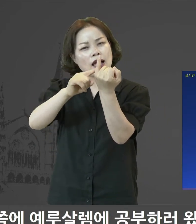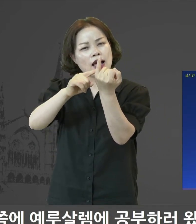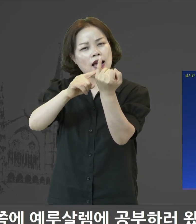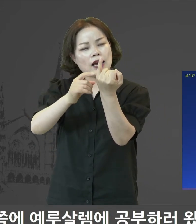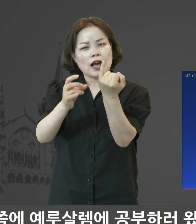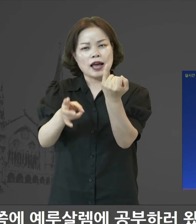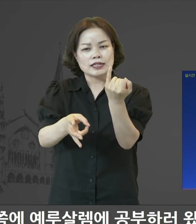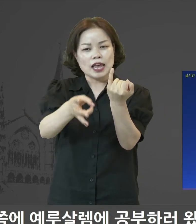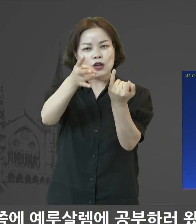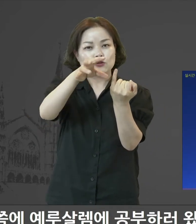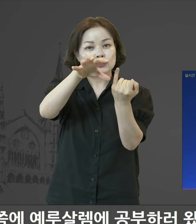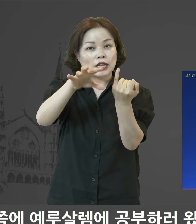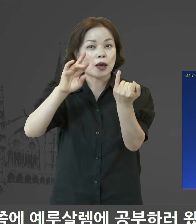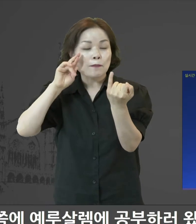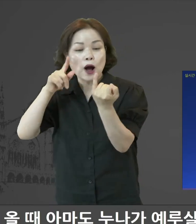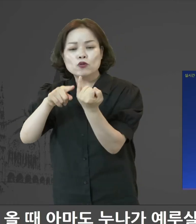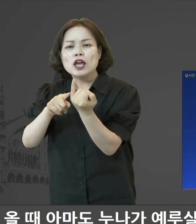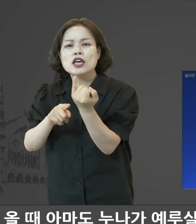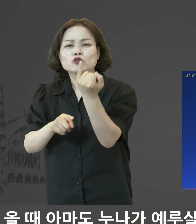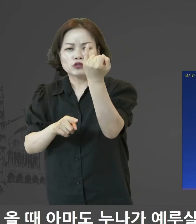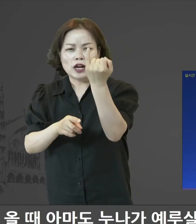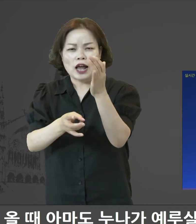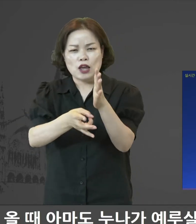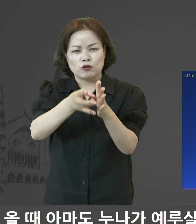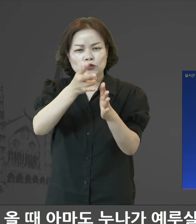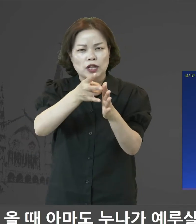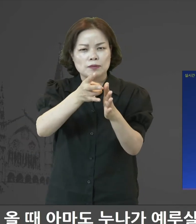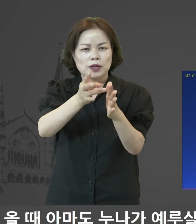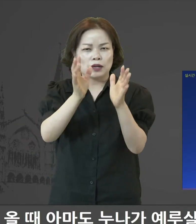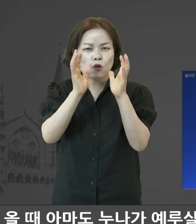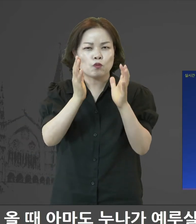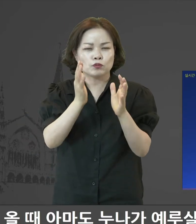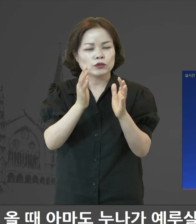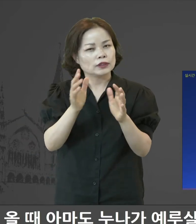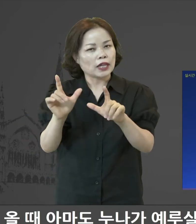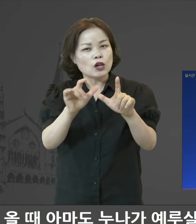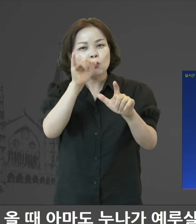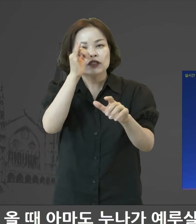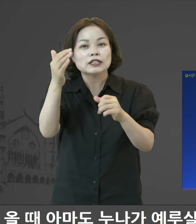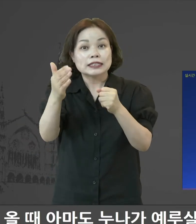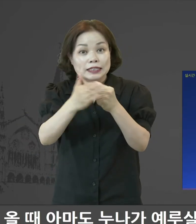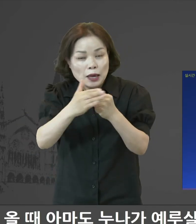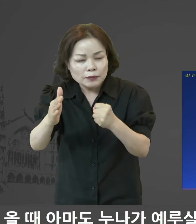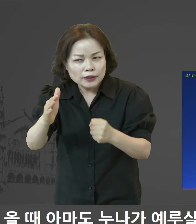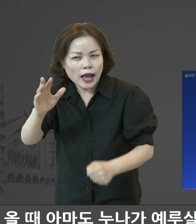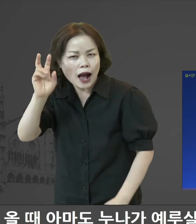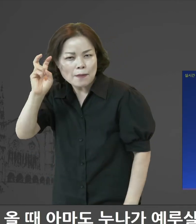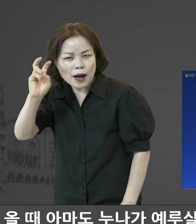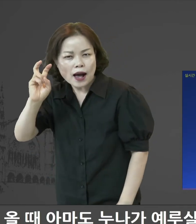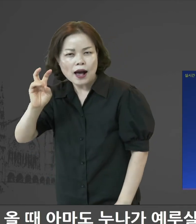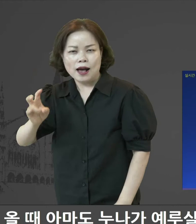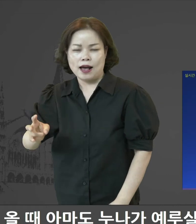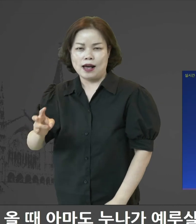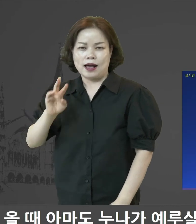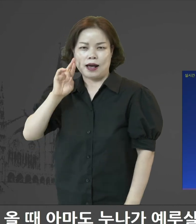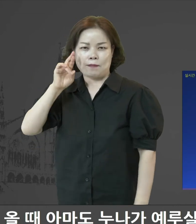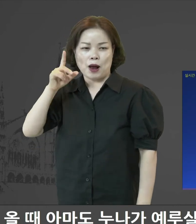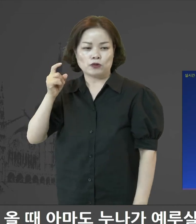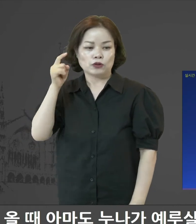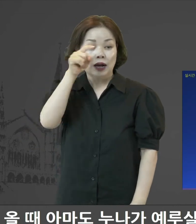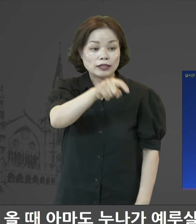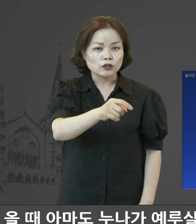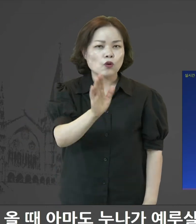때문에 공부하러 오는데 용이했을 것이다, 이렇게 추론하는 것이 재미있는